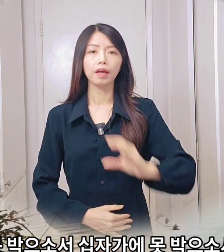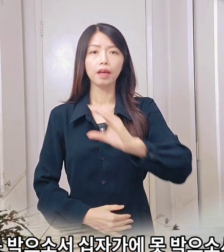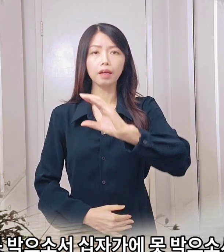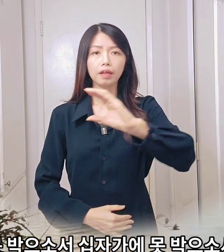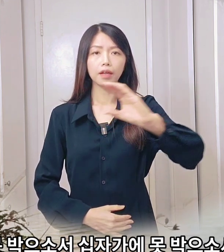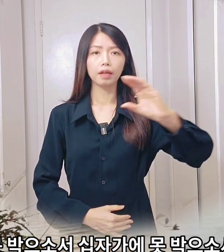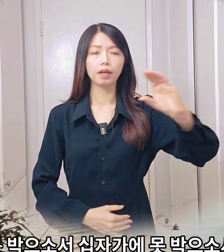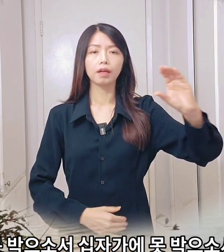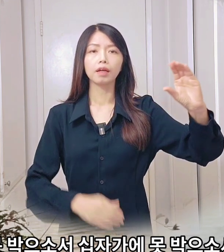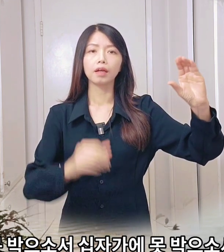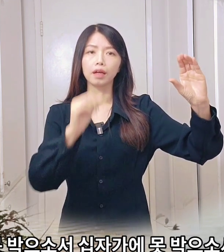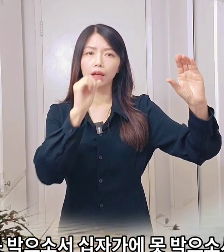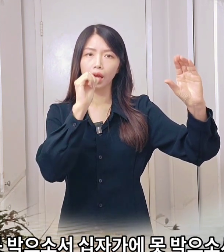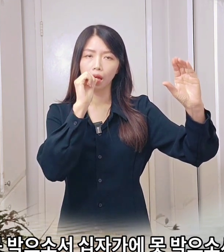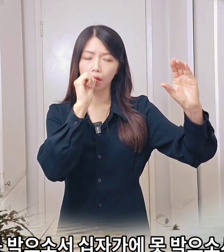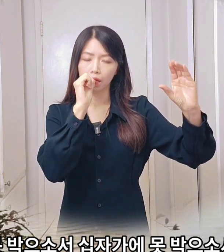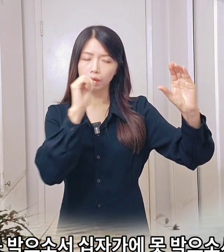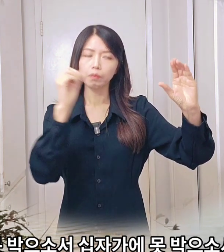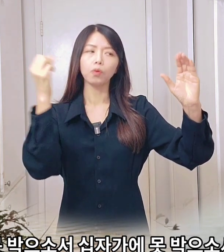십자가에